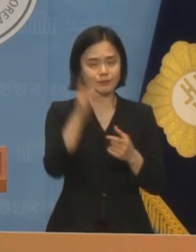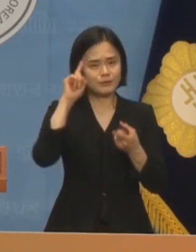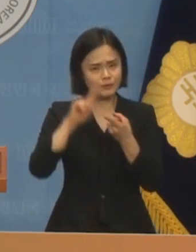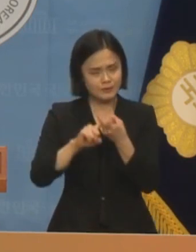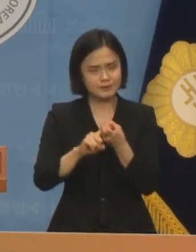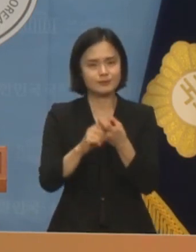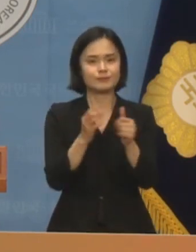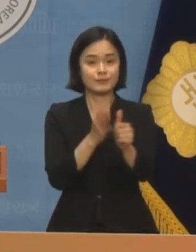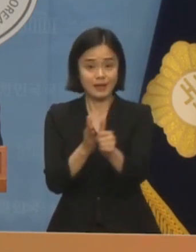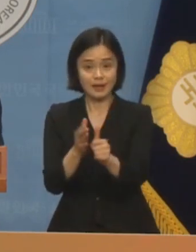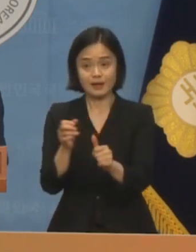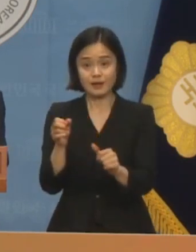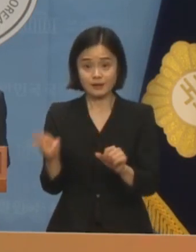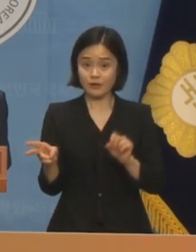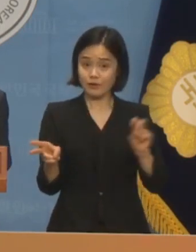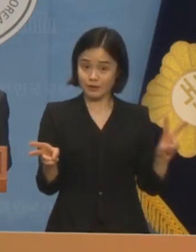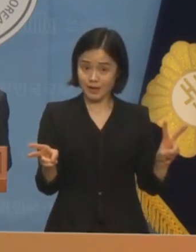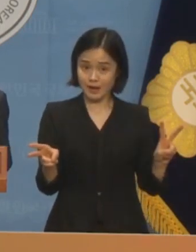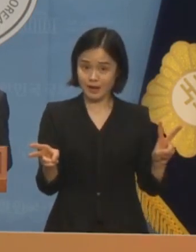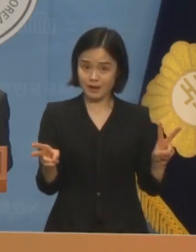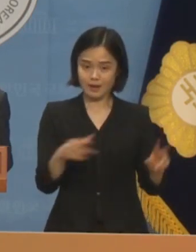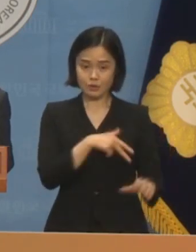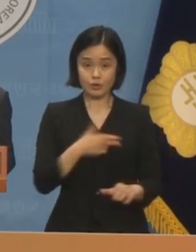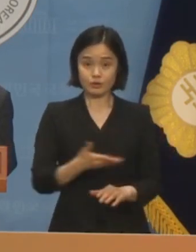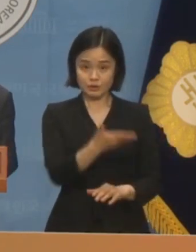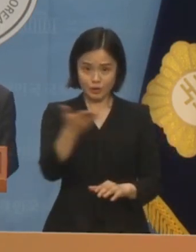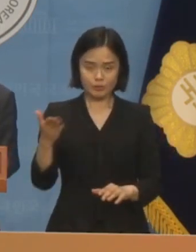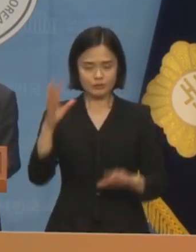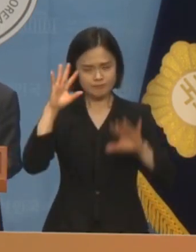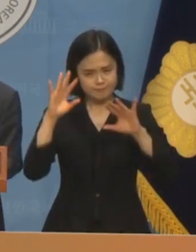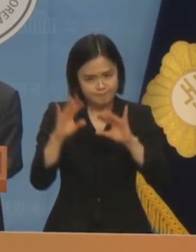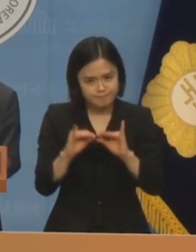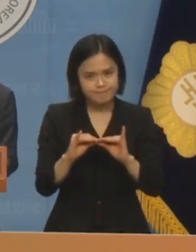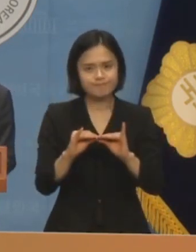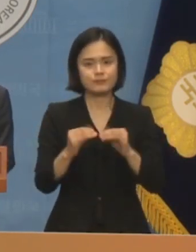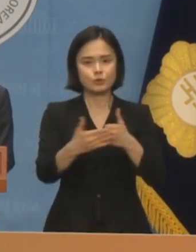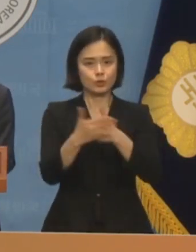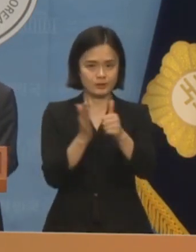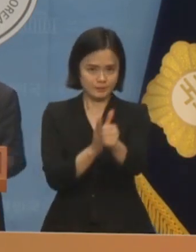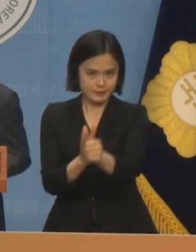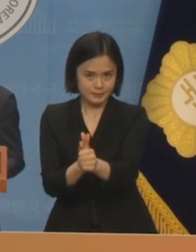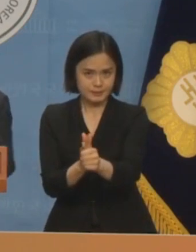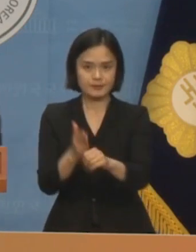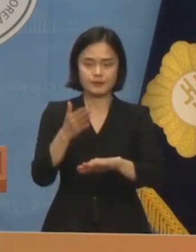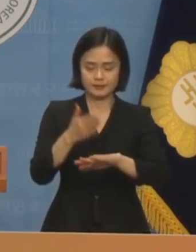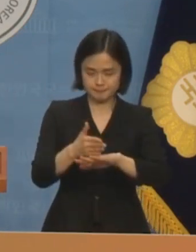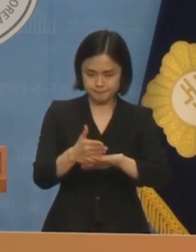의원들께서도 적극적으로 동참해 주시길 간곡히 부탁드립니다. 감사합니다.